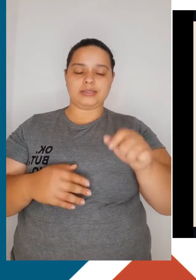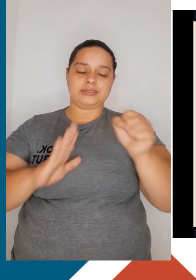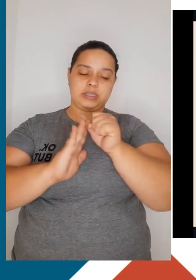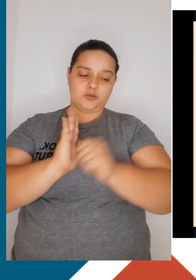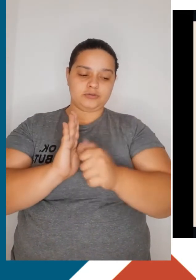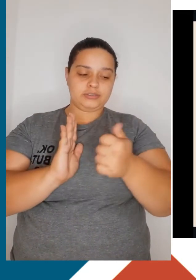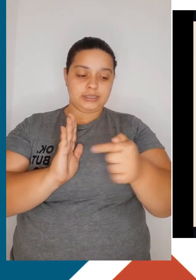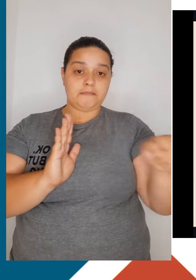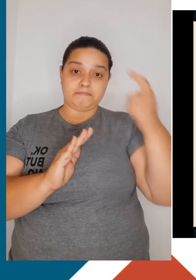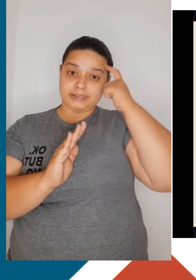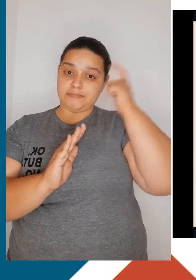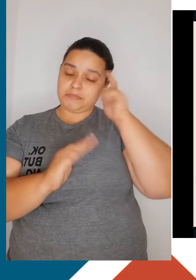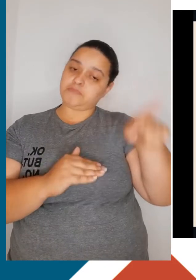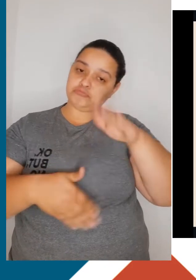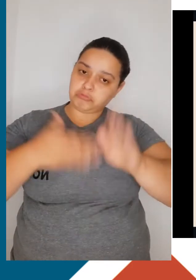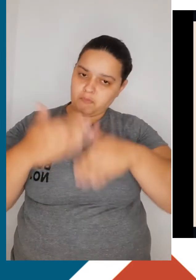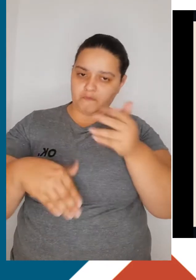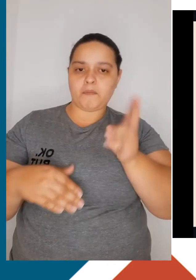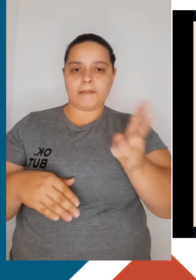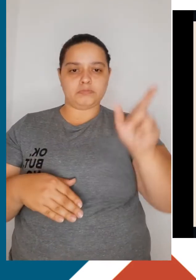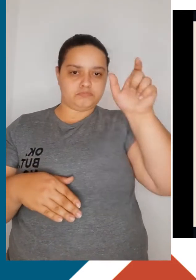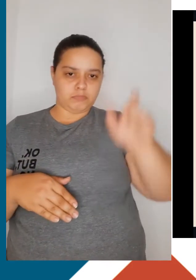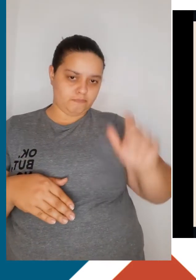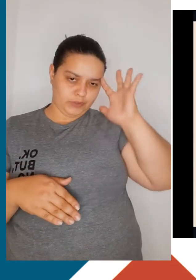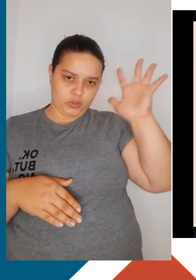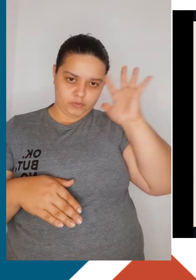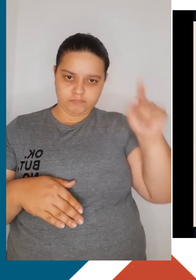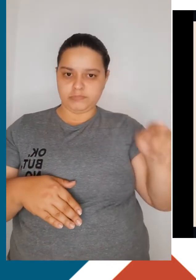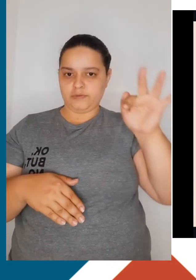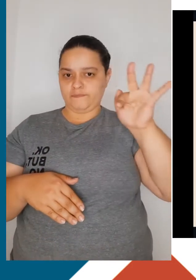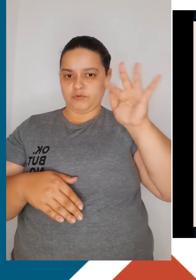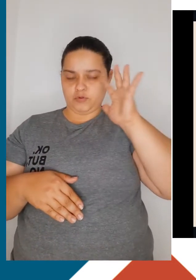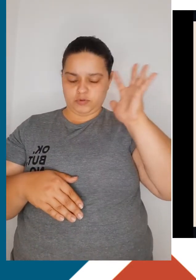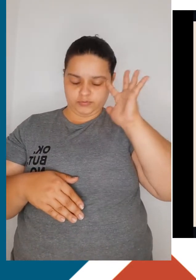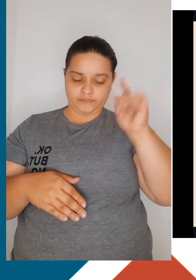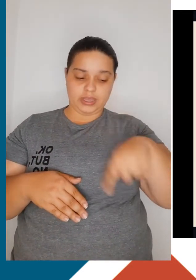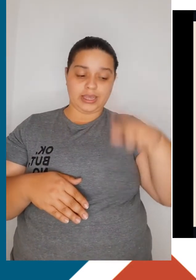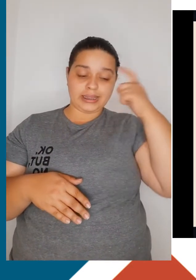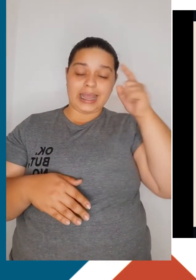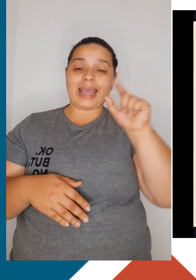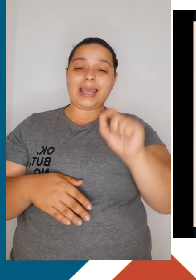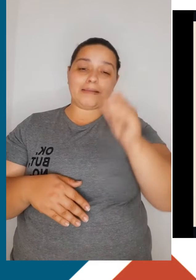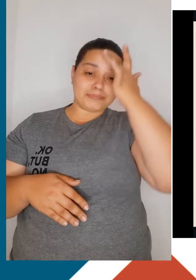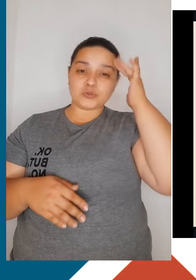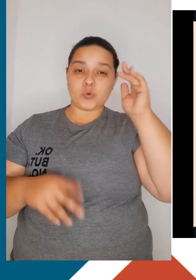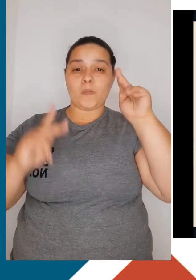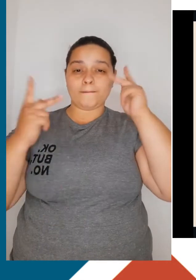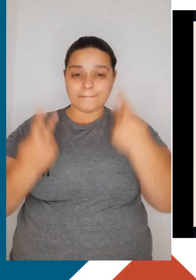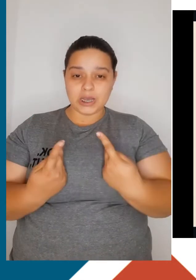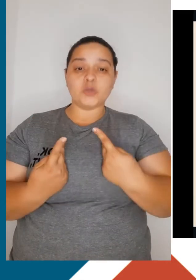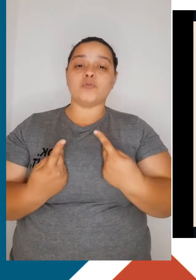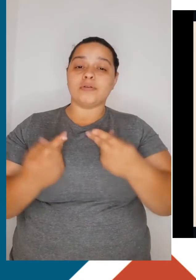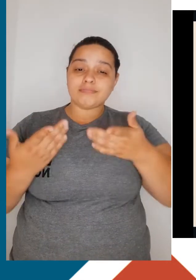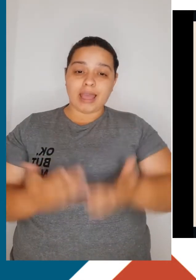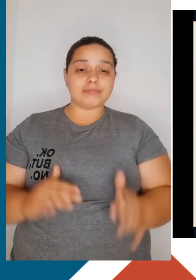XVII. A ideia desses direitos naturais era a ideia de que os seres humanos